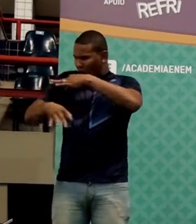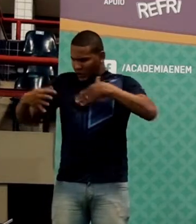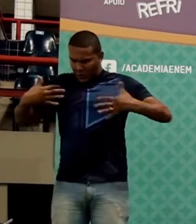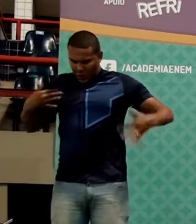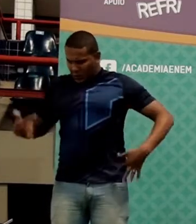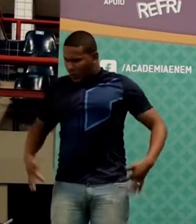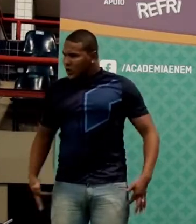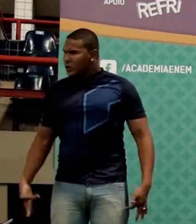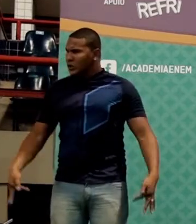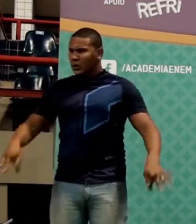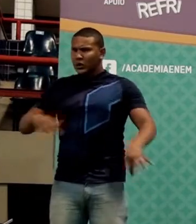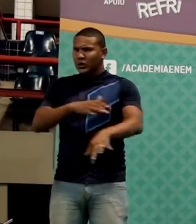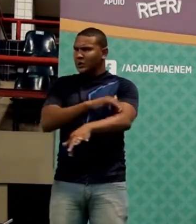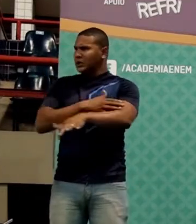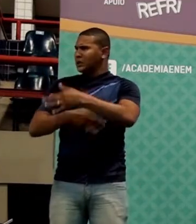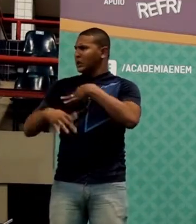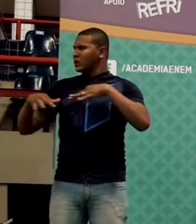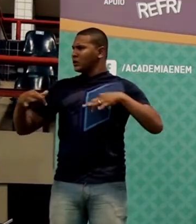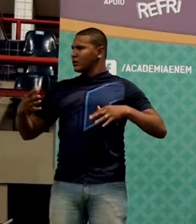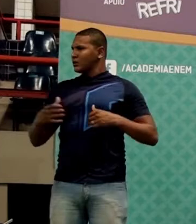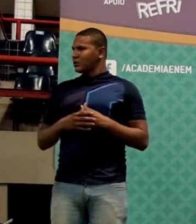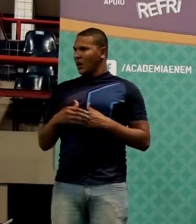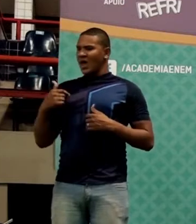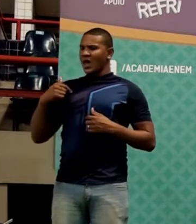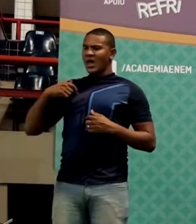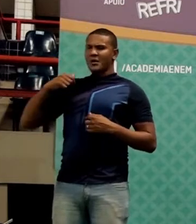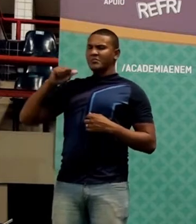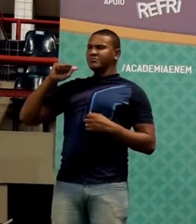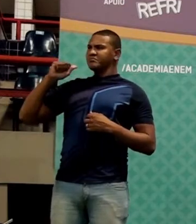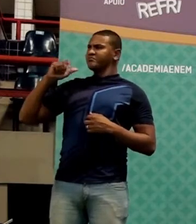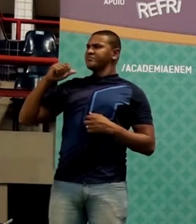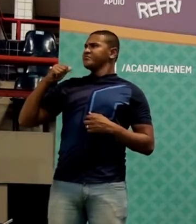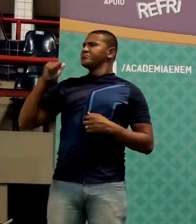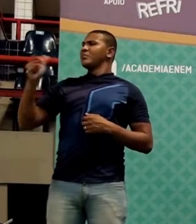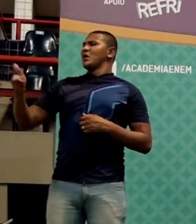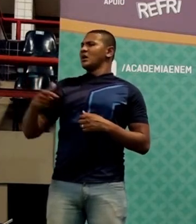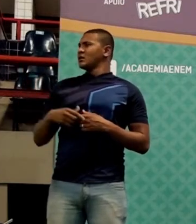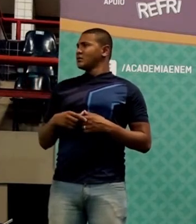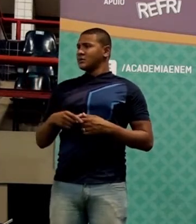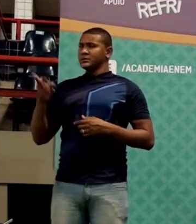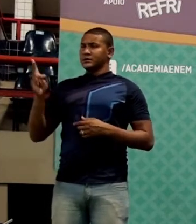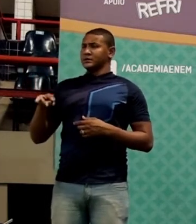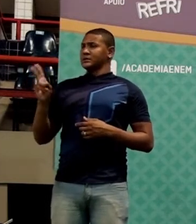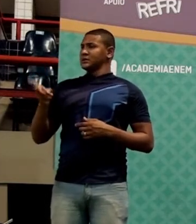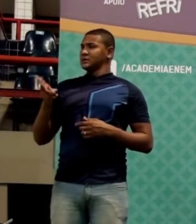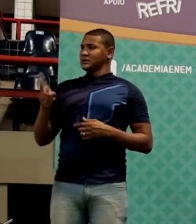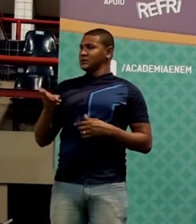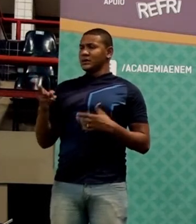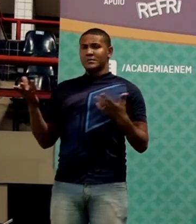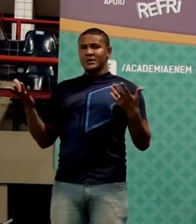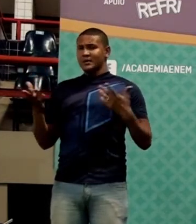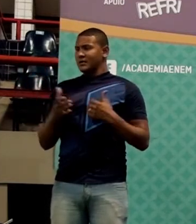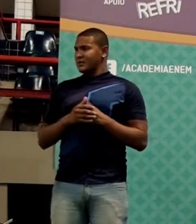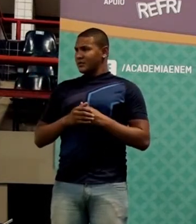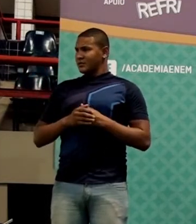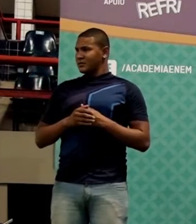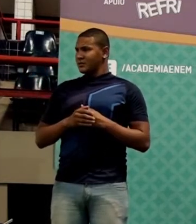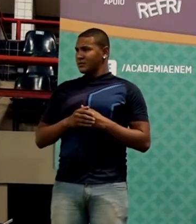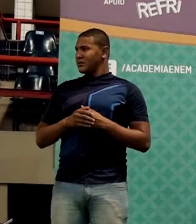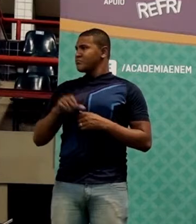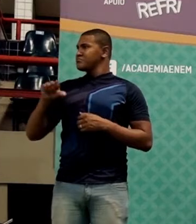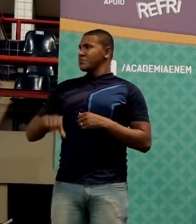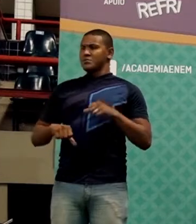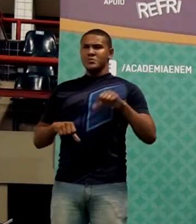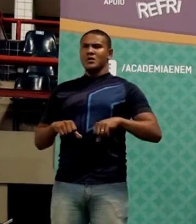Tudo na pessoa infeliz é pior do que nos outros. E ela acaba sozinha. Porque quando ela vai conversar com alguém, ela só fala